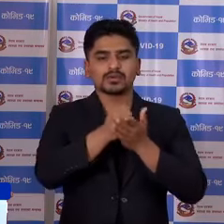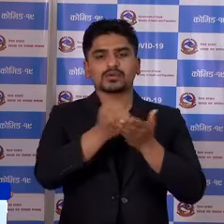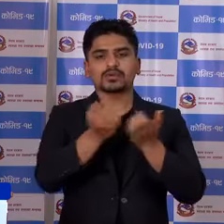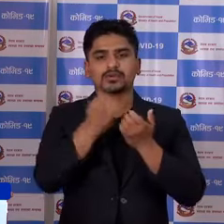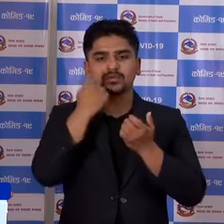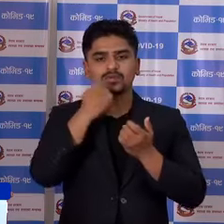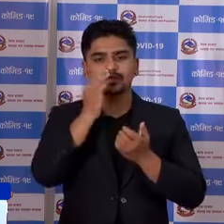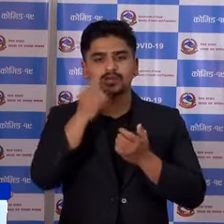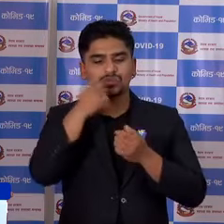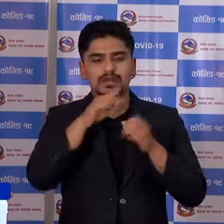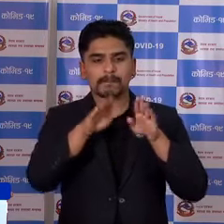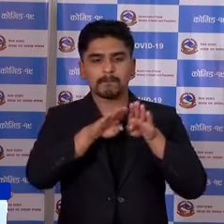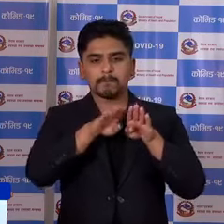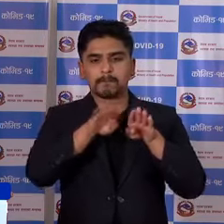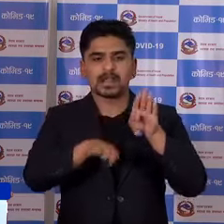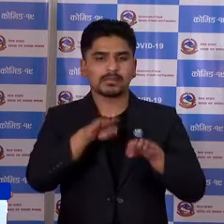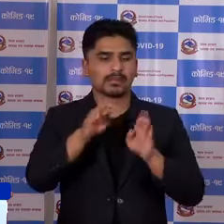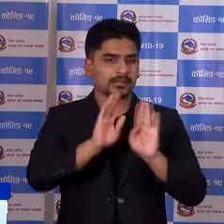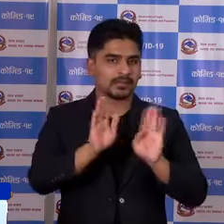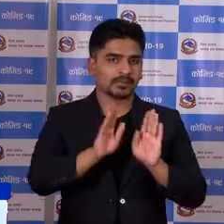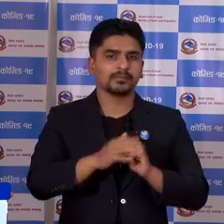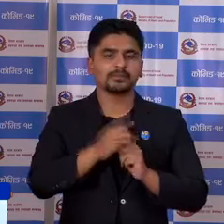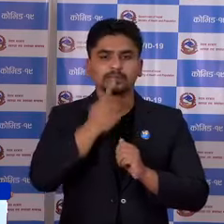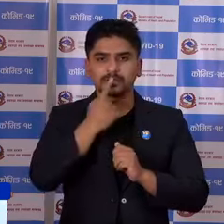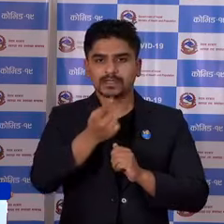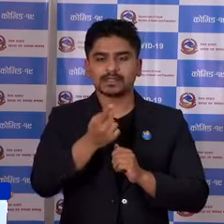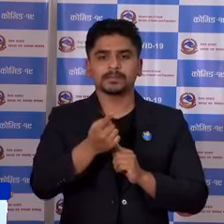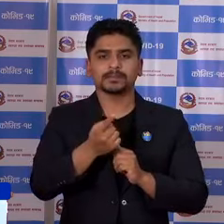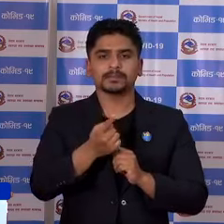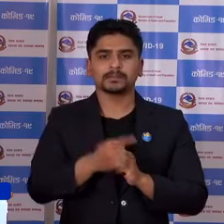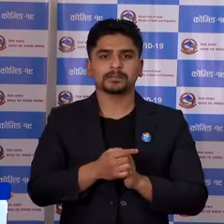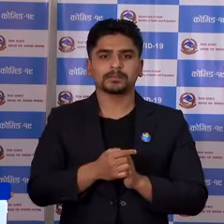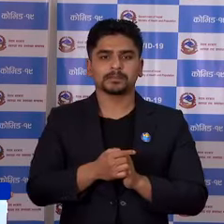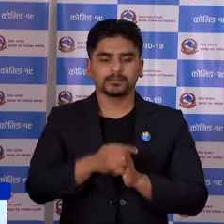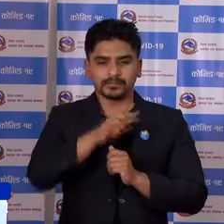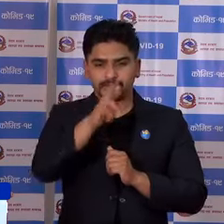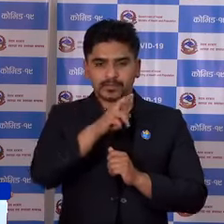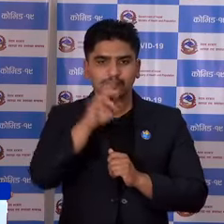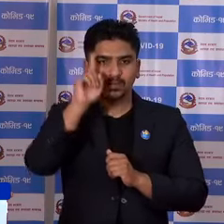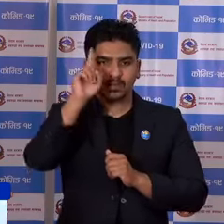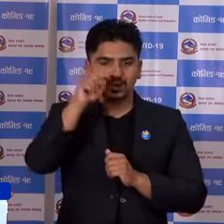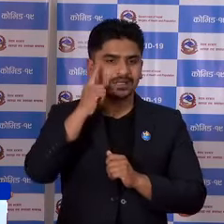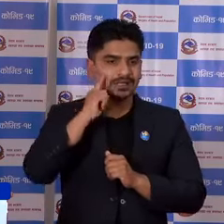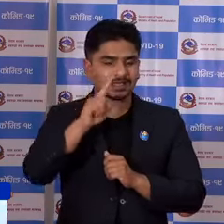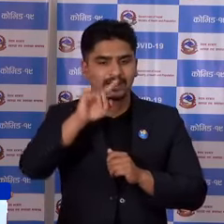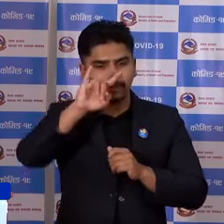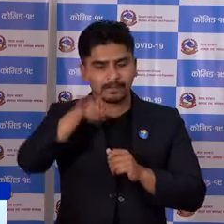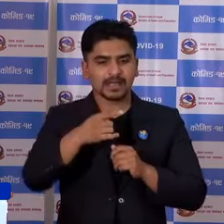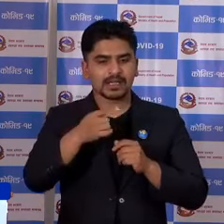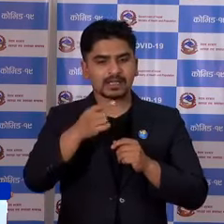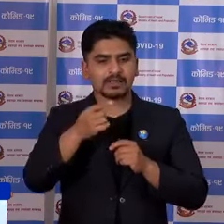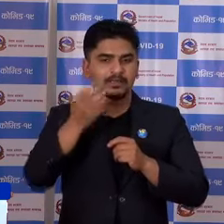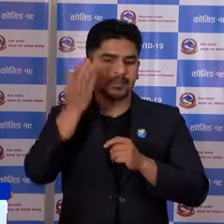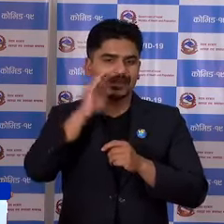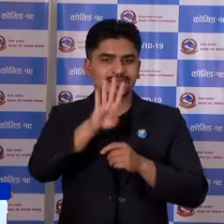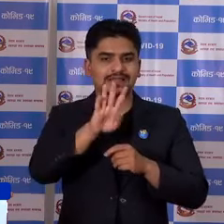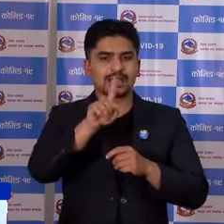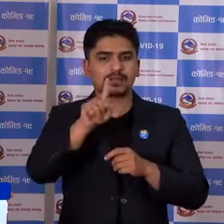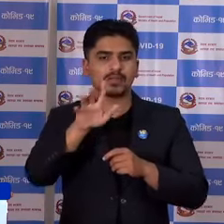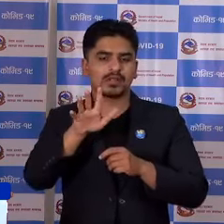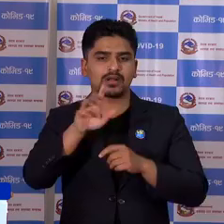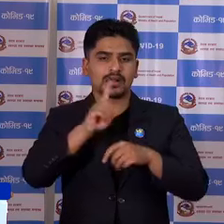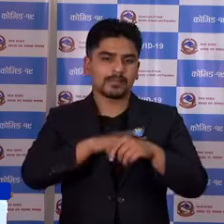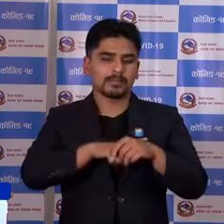गरौँ, कसैले कसैलाई भेदभाव नगरौँ भन्दै, र भोलिदेखि हामी फेरि नियमित